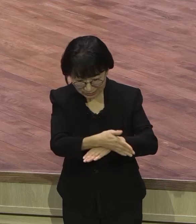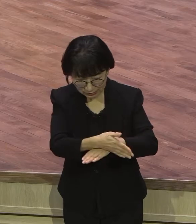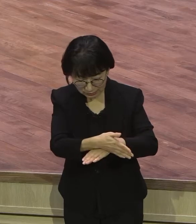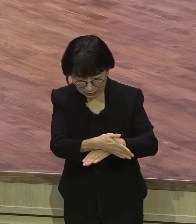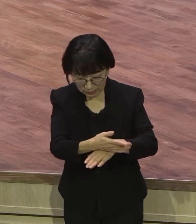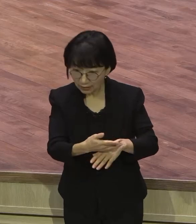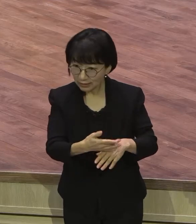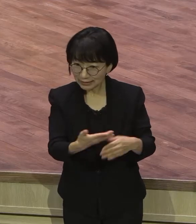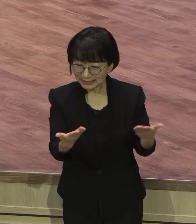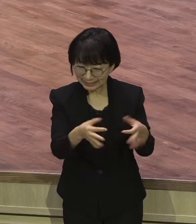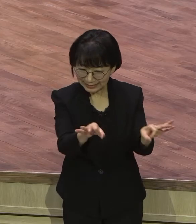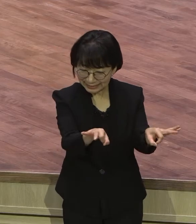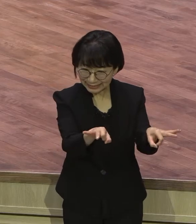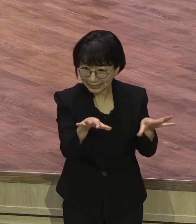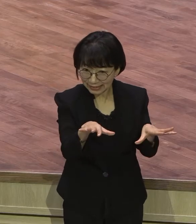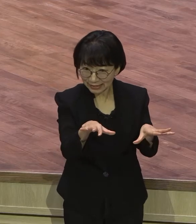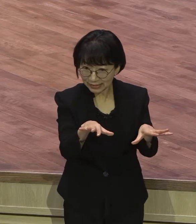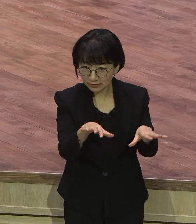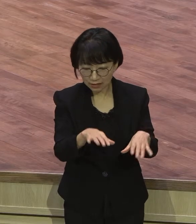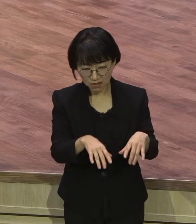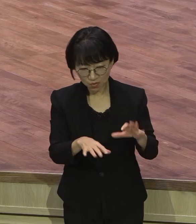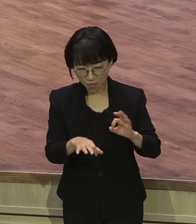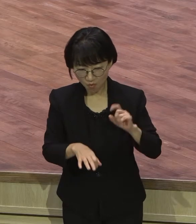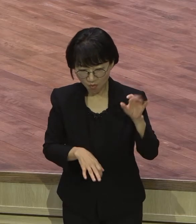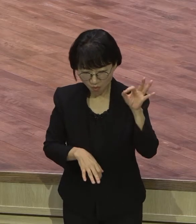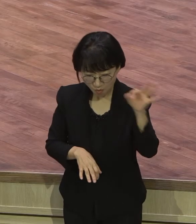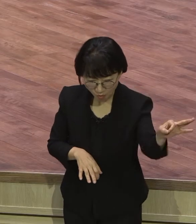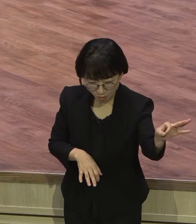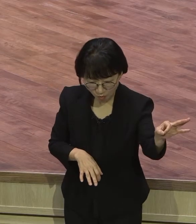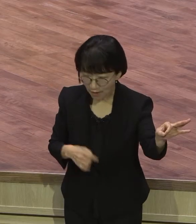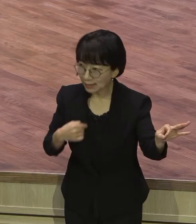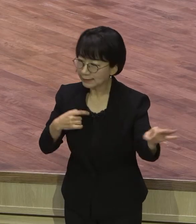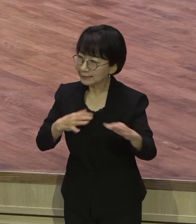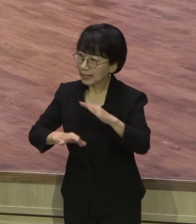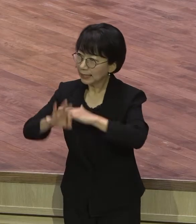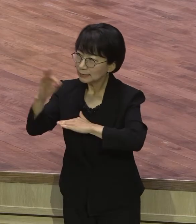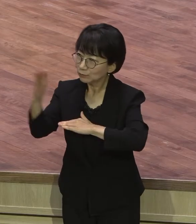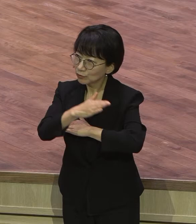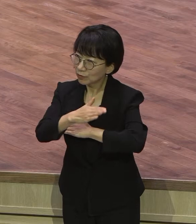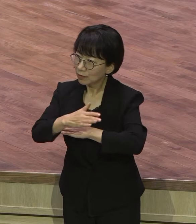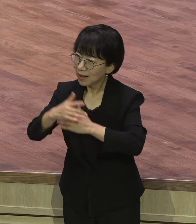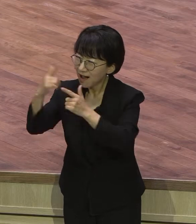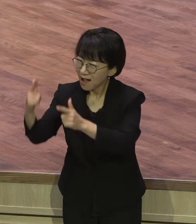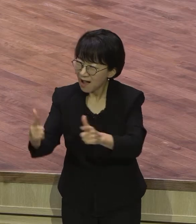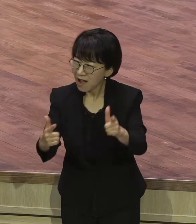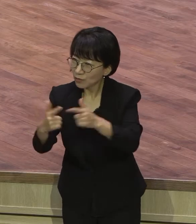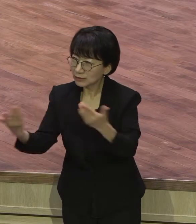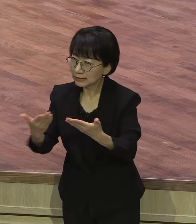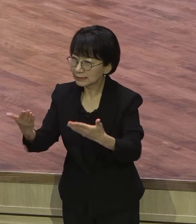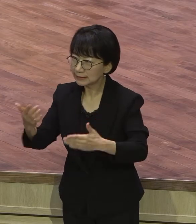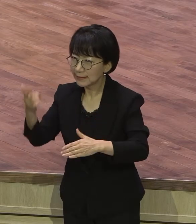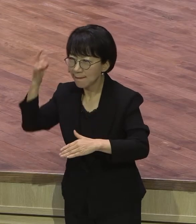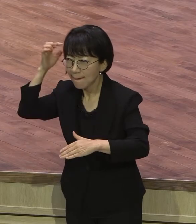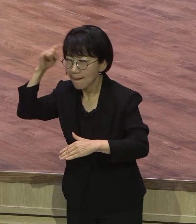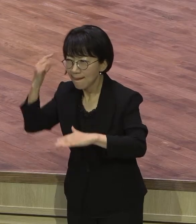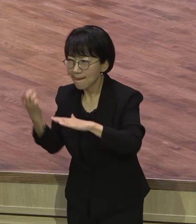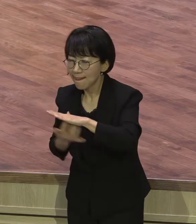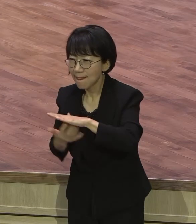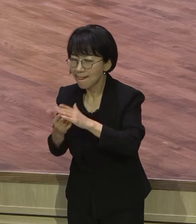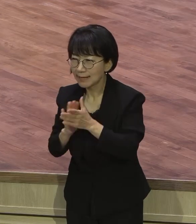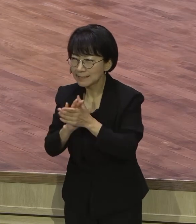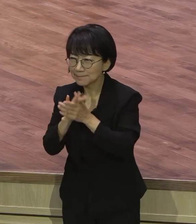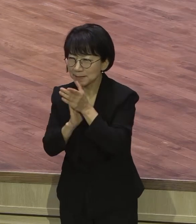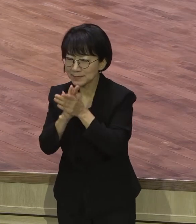데나론을 받으니 우리는 아침부터 와서 일했으니까 더 많이 주겠지 잔뜩 기대를 했습니다.